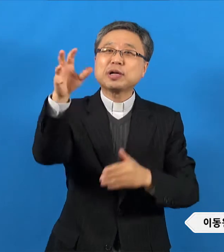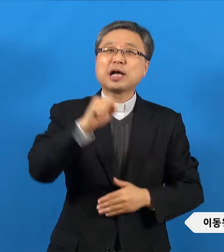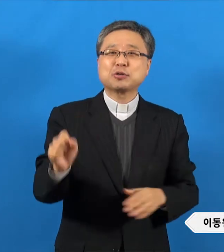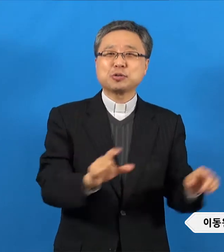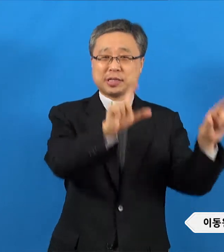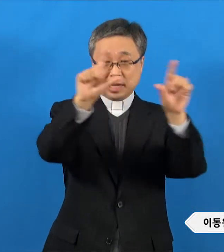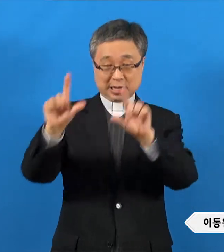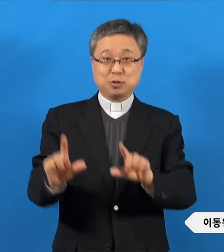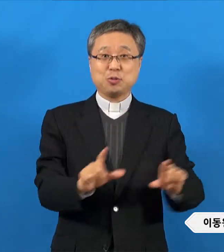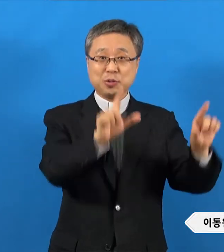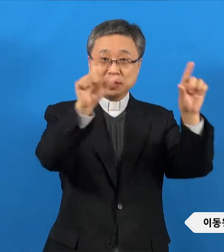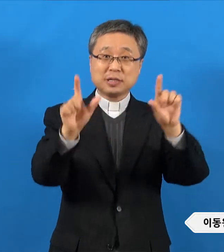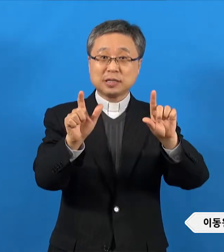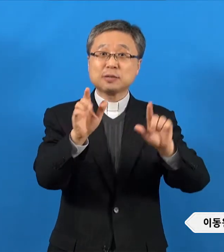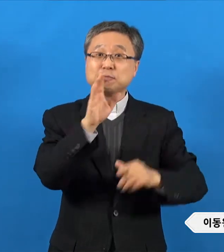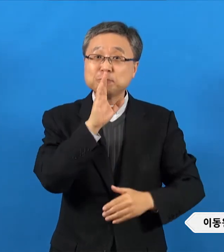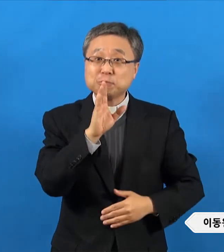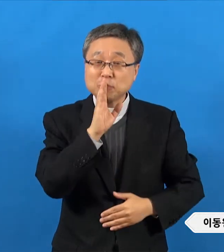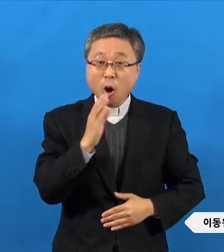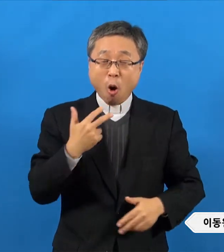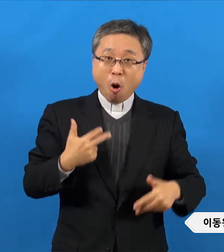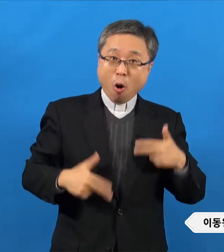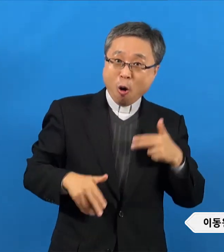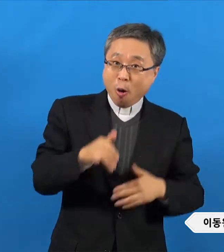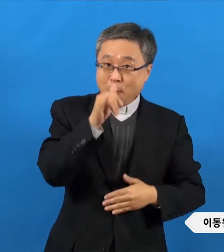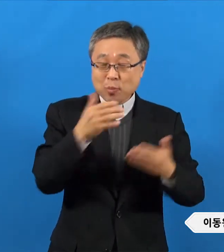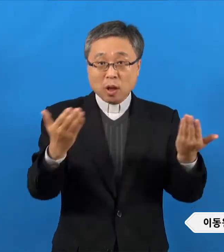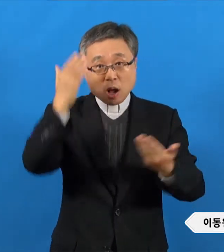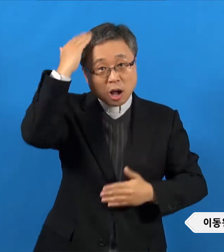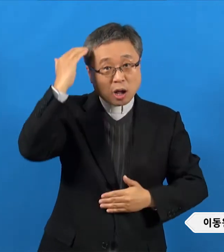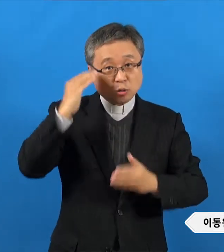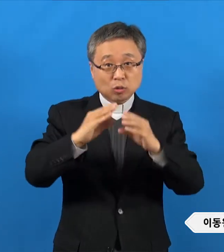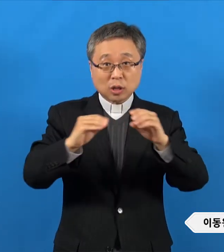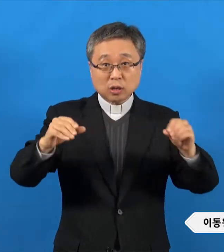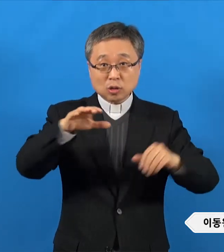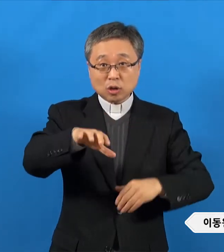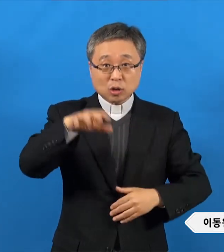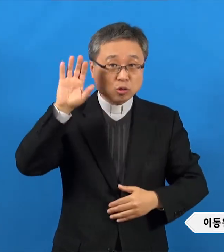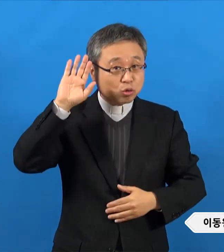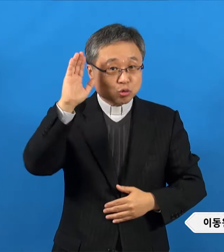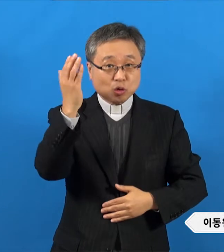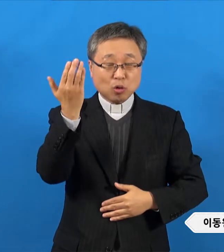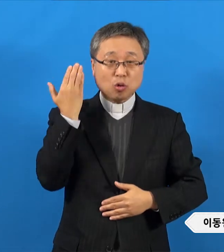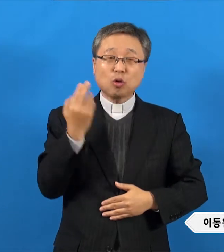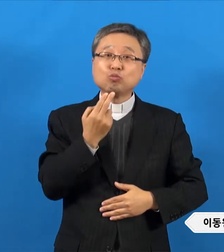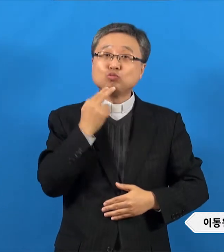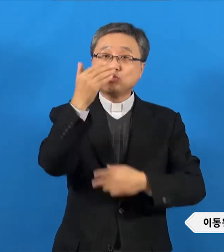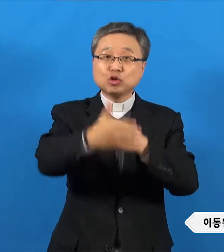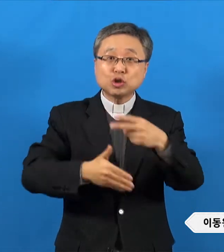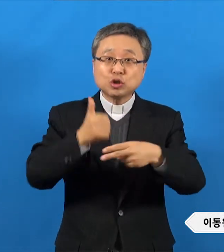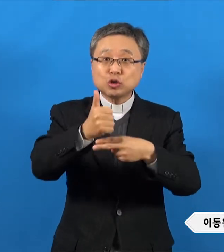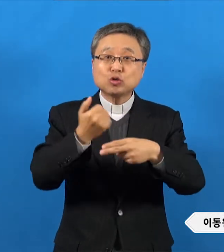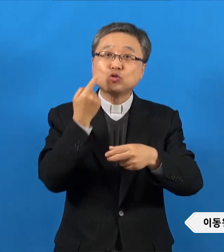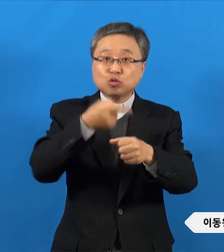것이 사실입니다. 흥미로운 사실은 그런데 한국 땅에서는 최근 무신론자들의 숫자가 제일